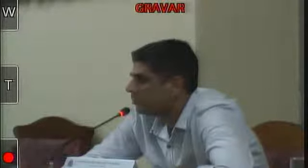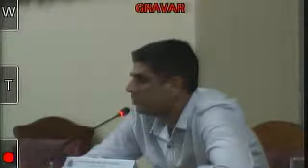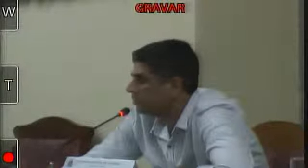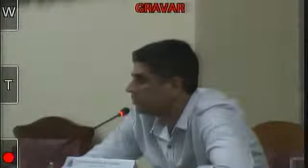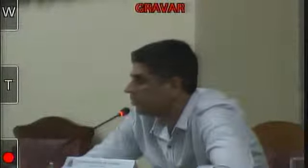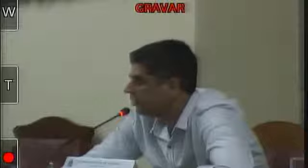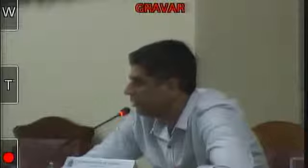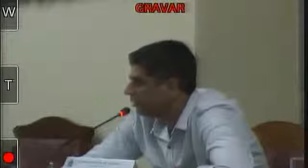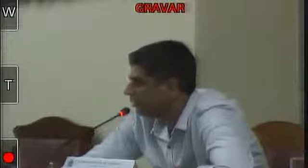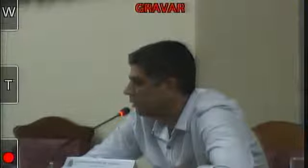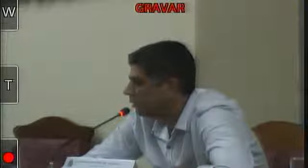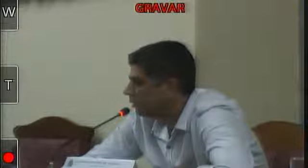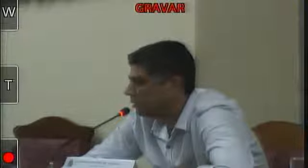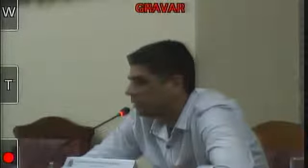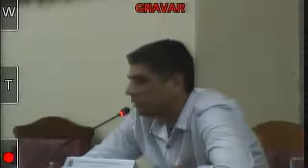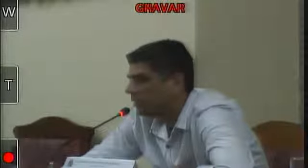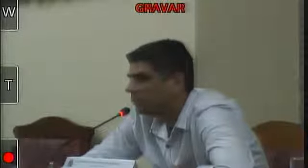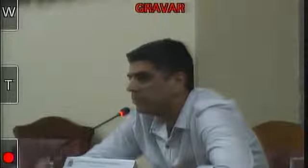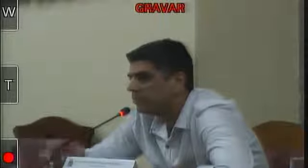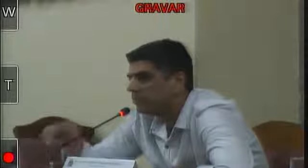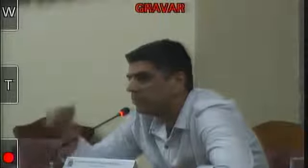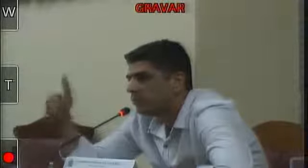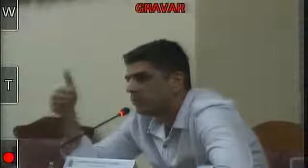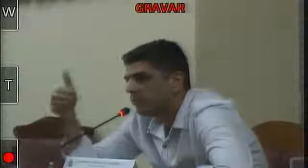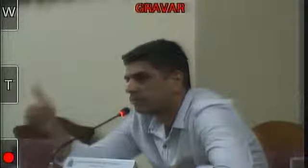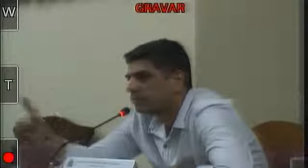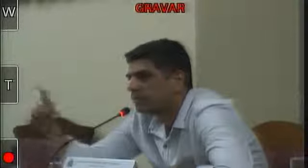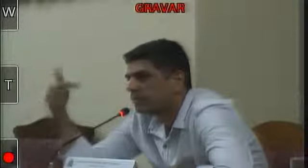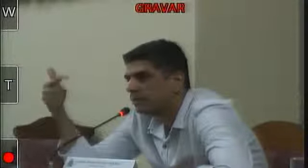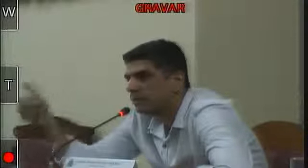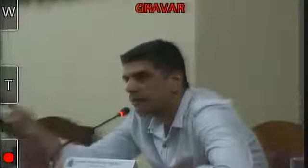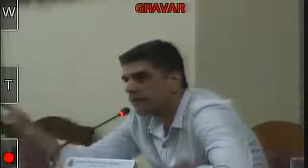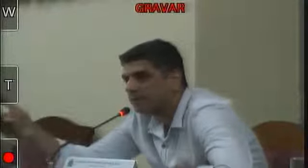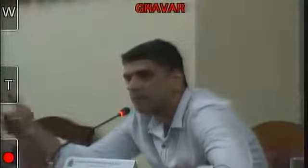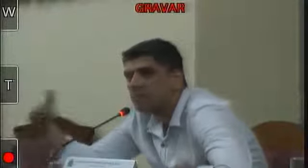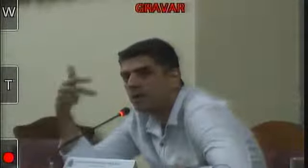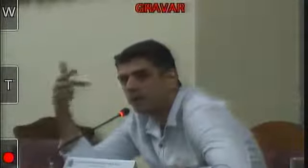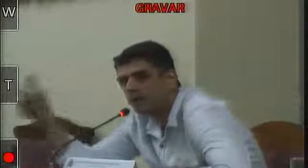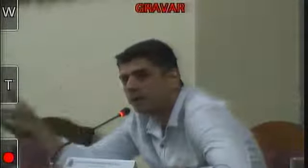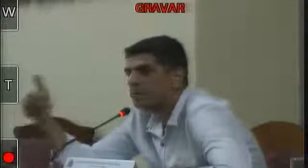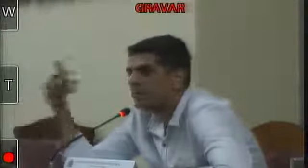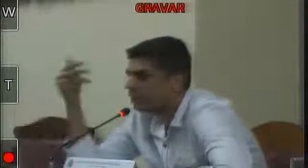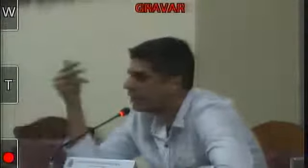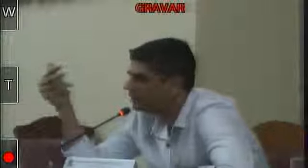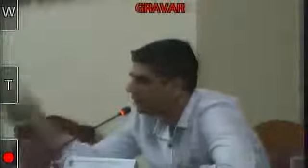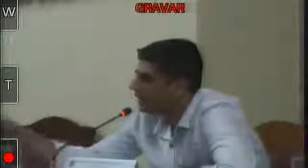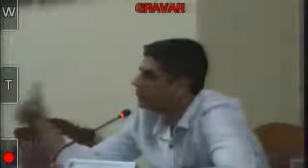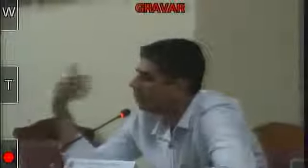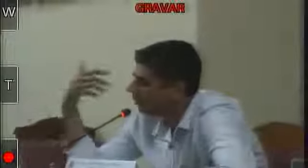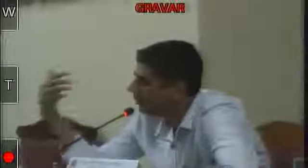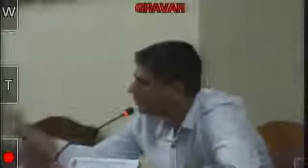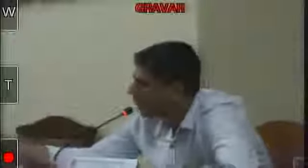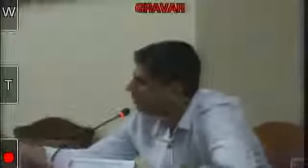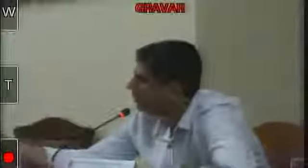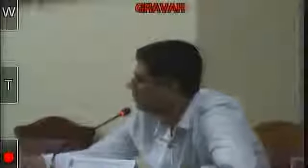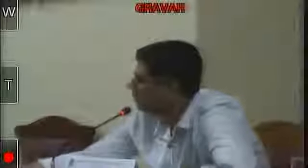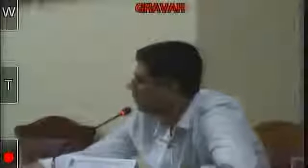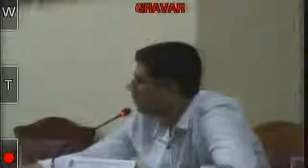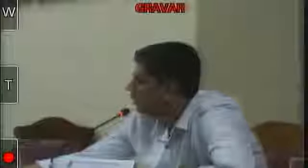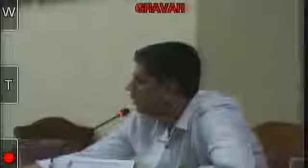ação desastrosa. É mais uma ação desastrosa, equivocada, mal feita, mal organizada, mal